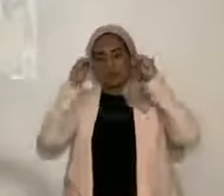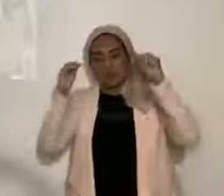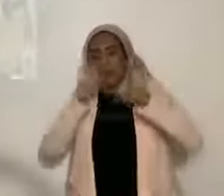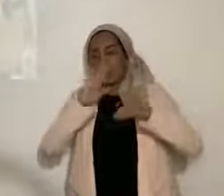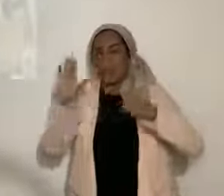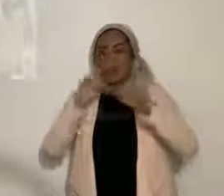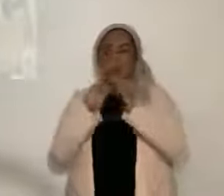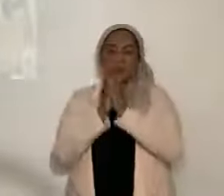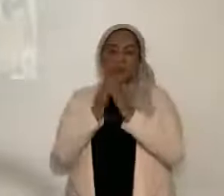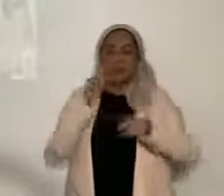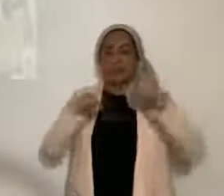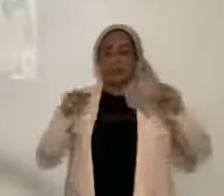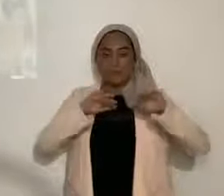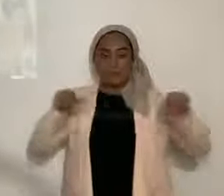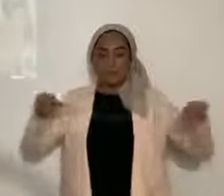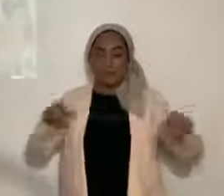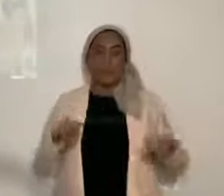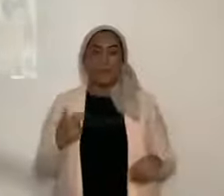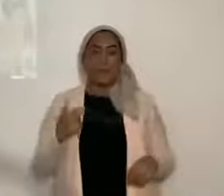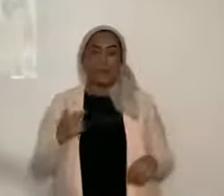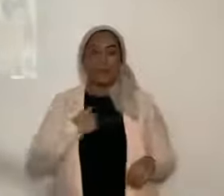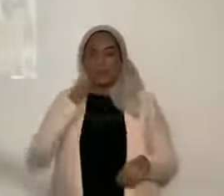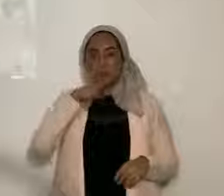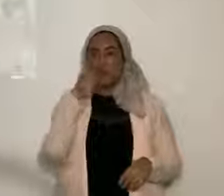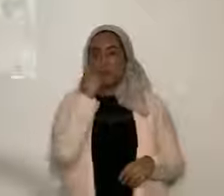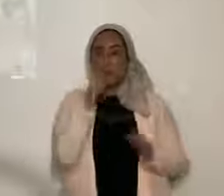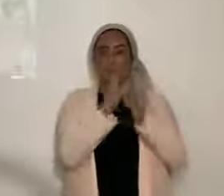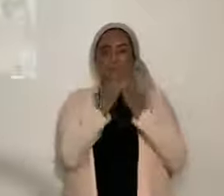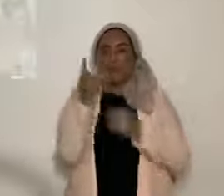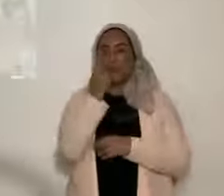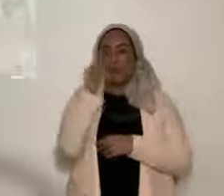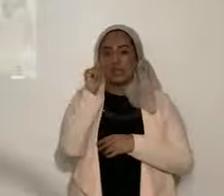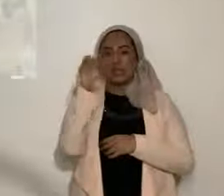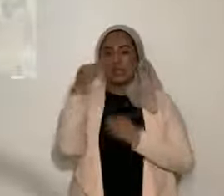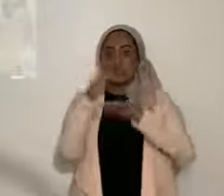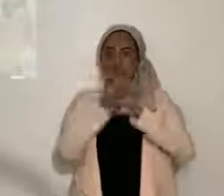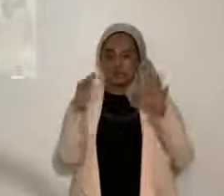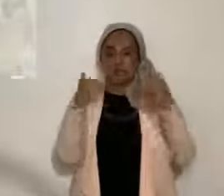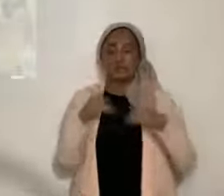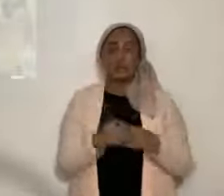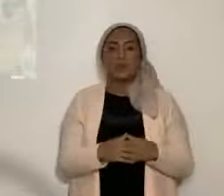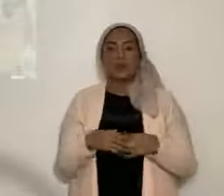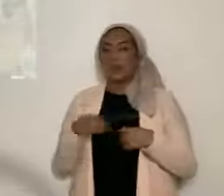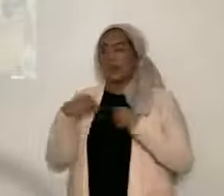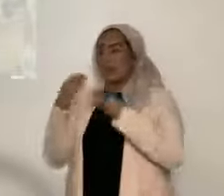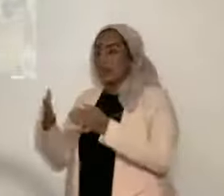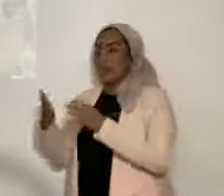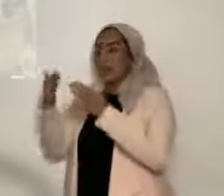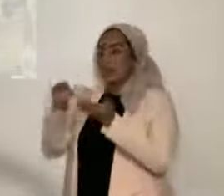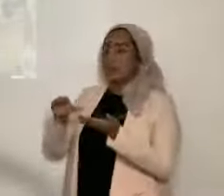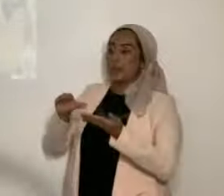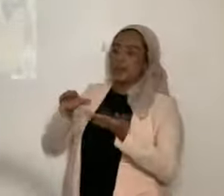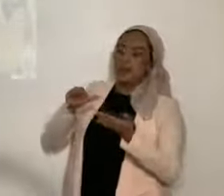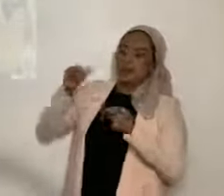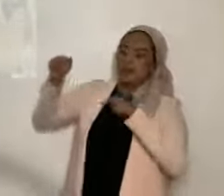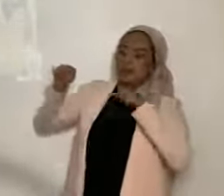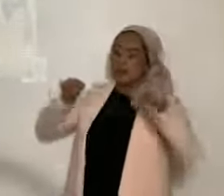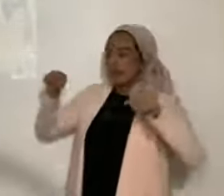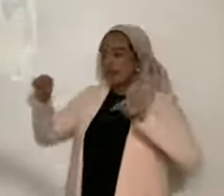propios libros, imagínense. Necesitamos un libro, la Torah nada más. Entonces les dicen una cosa, que los muertos están aquí, que los muertos están